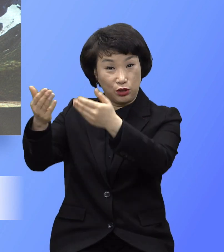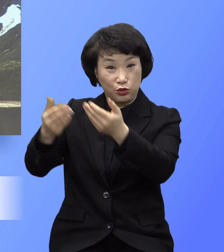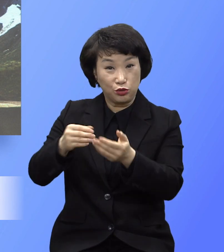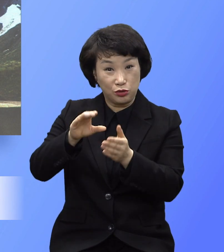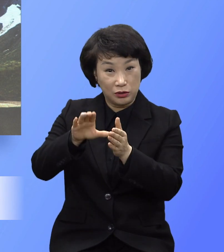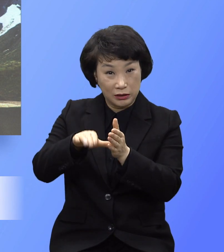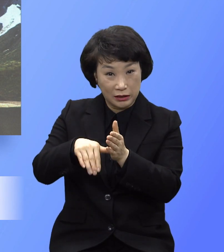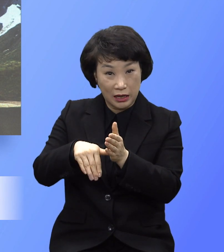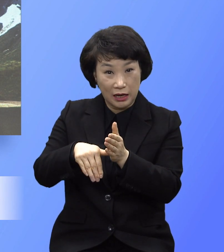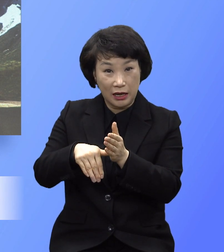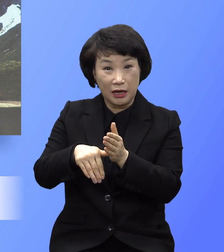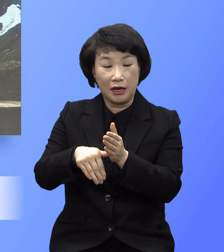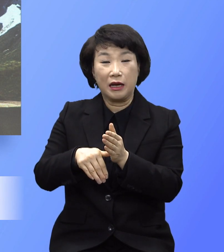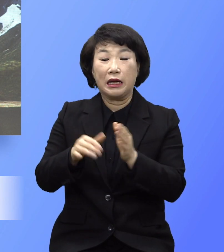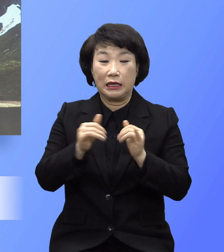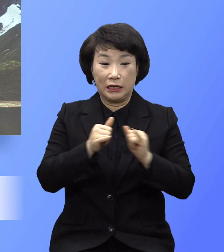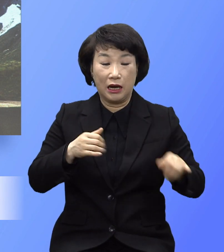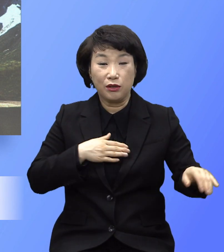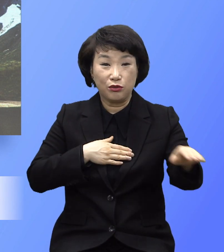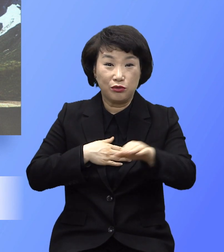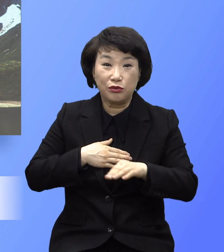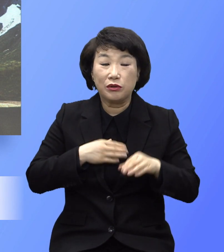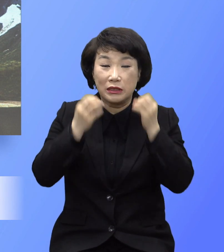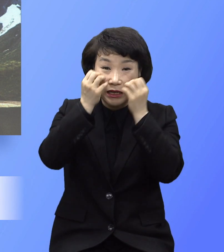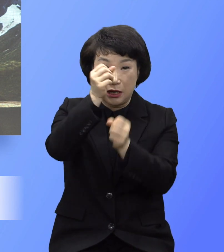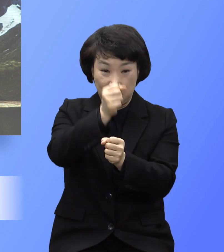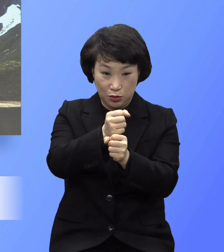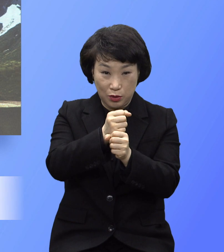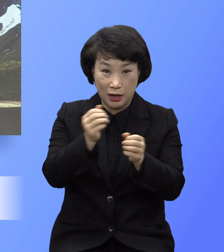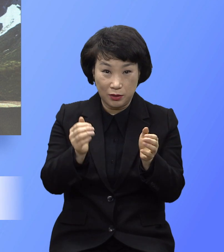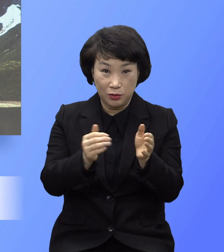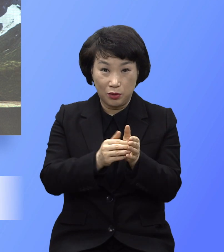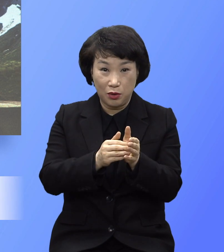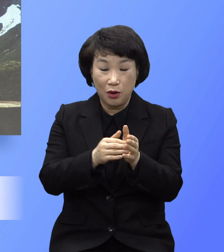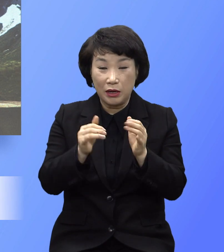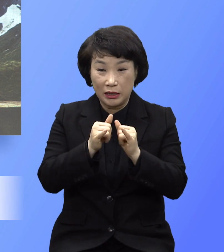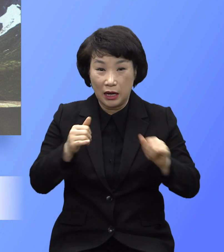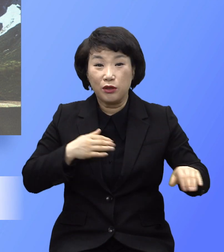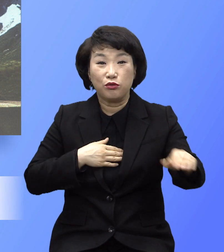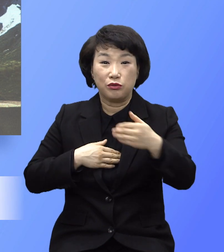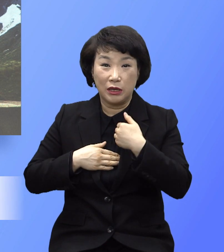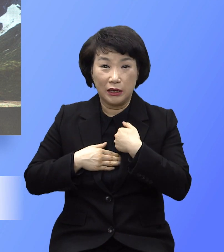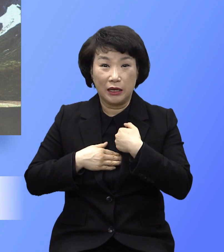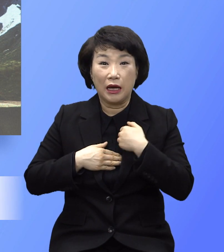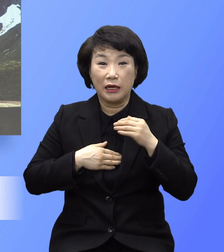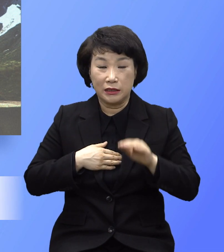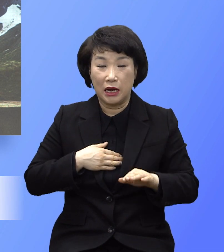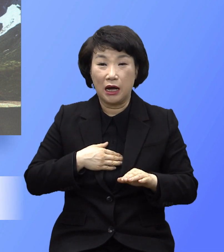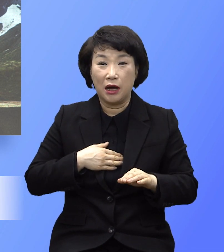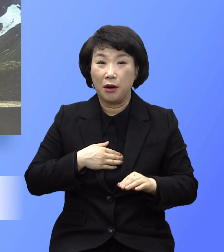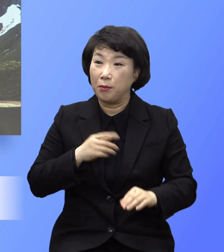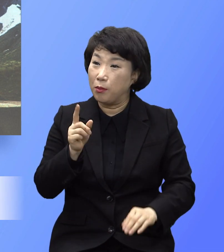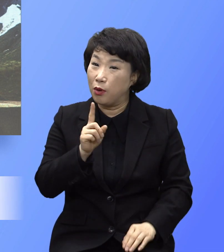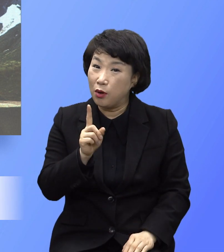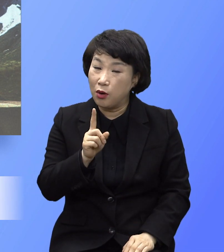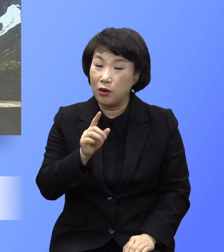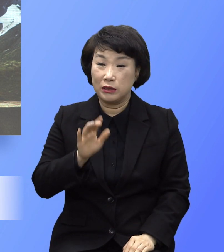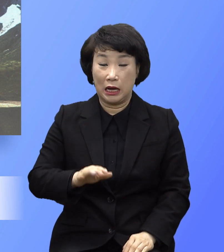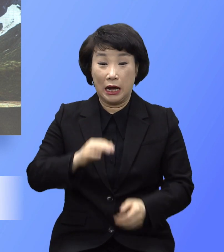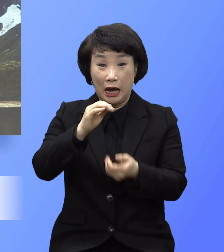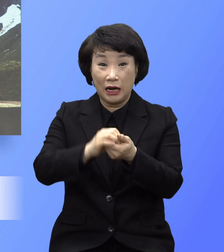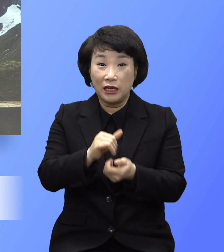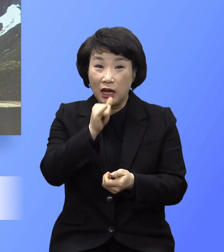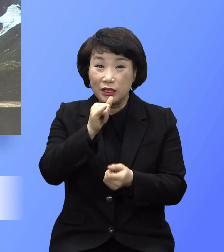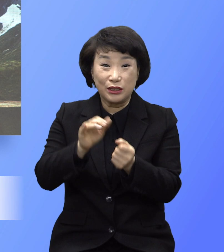베푸실 때에 인간을 창조하시고 인간에게 어느